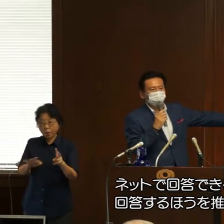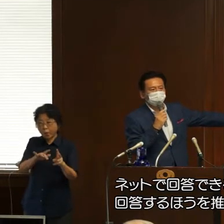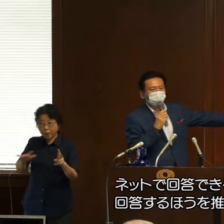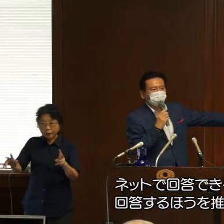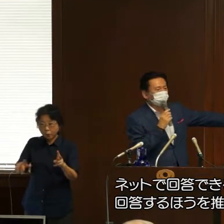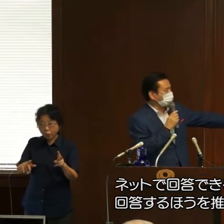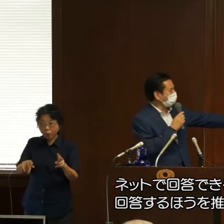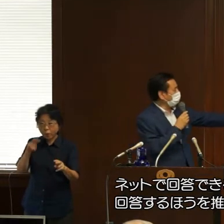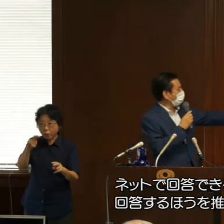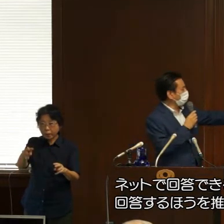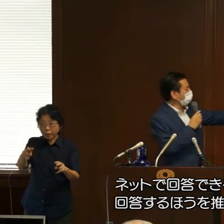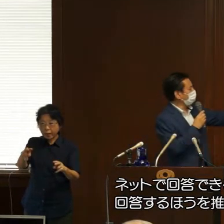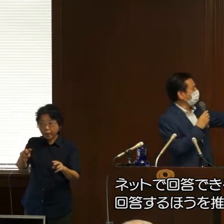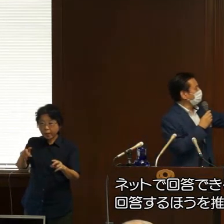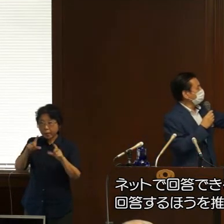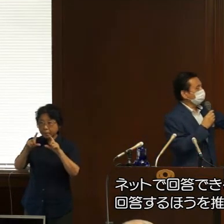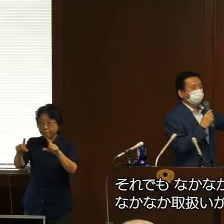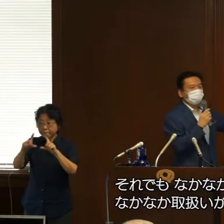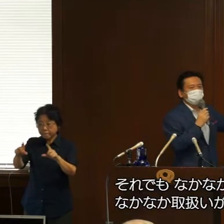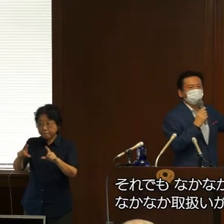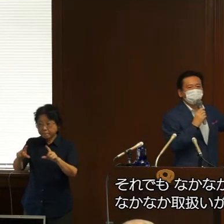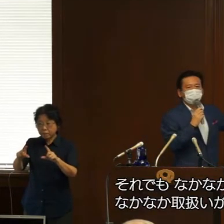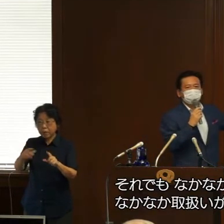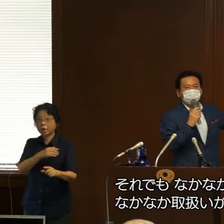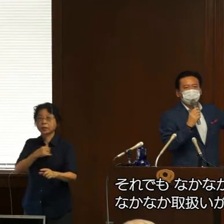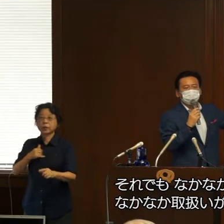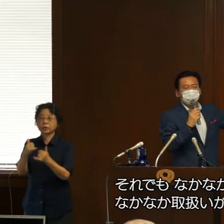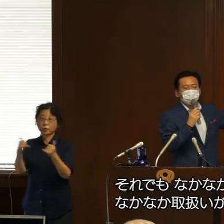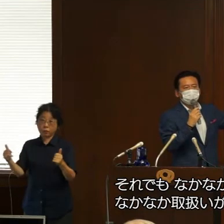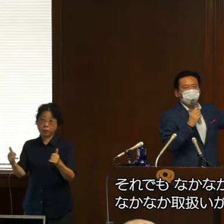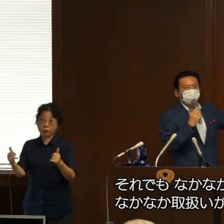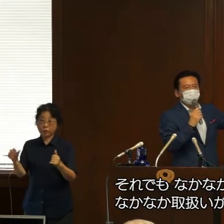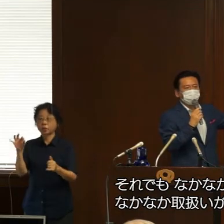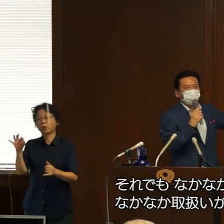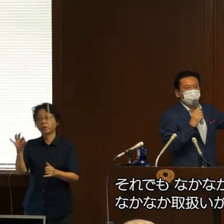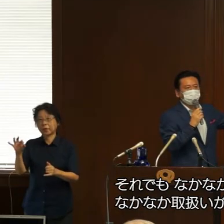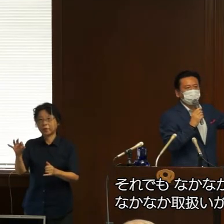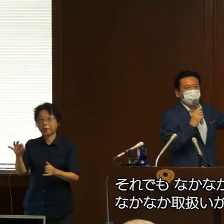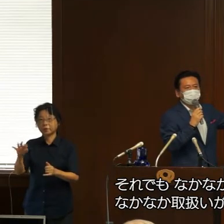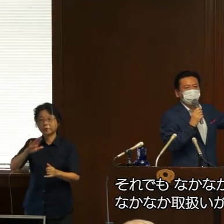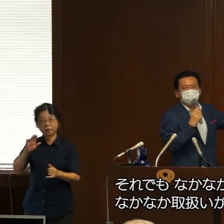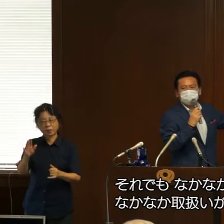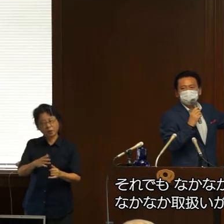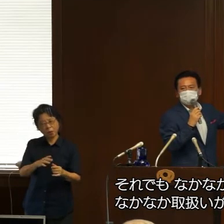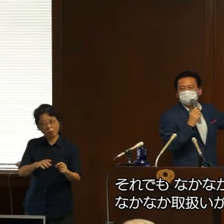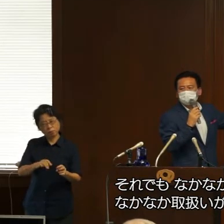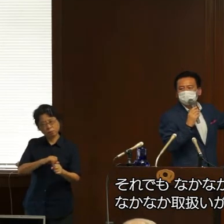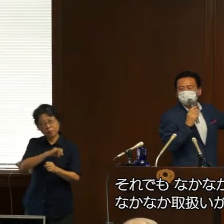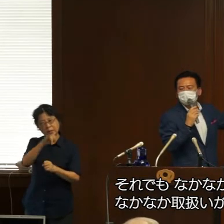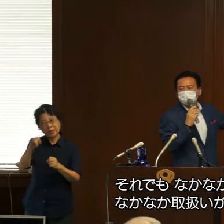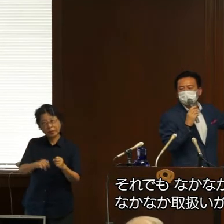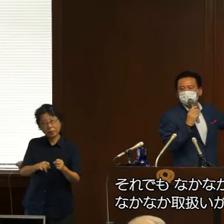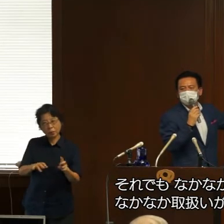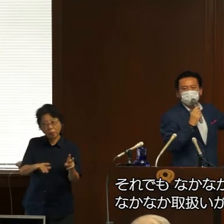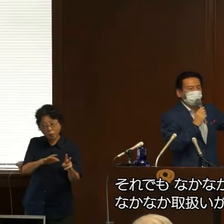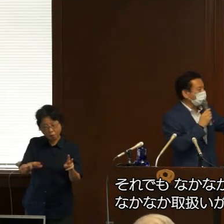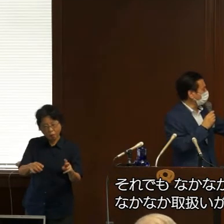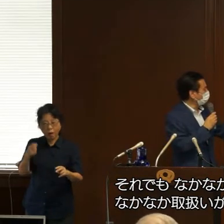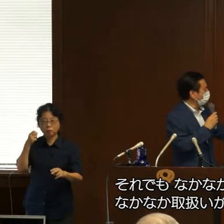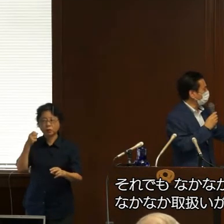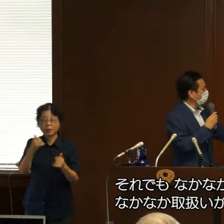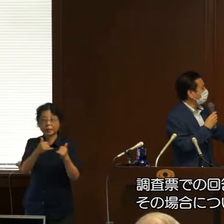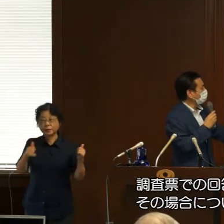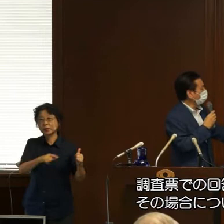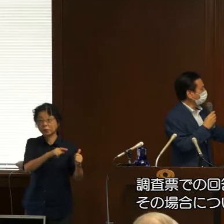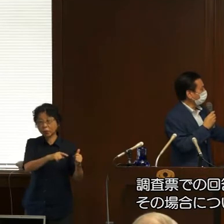推奨ということであります。それでもなかなかネット環境になかったり、なかなか取り扱いが難しいなと思われ